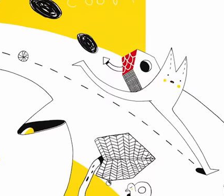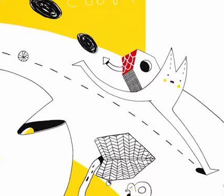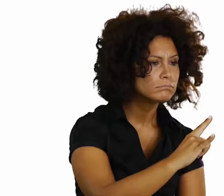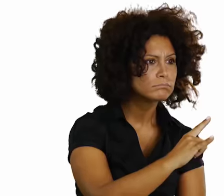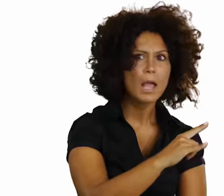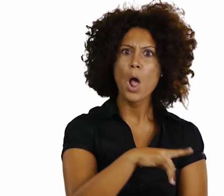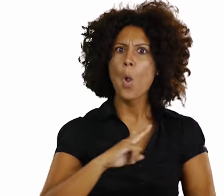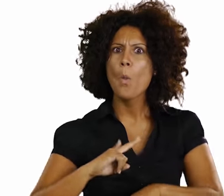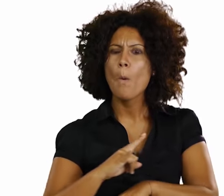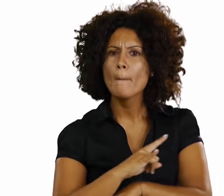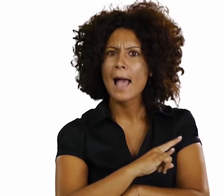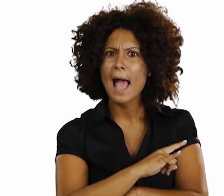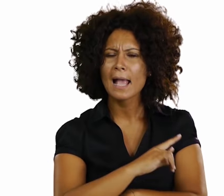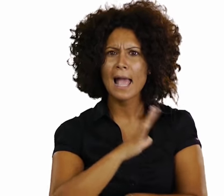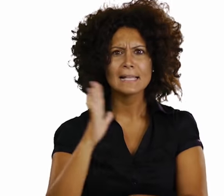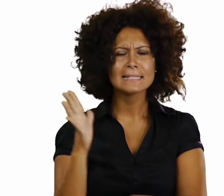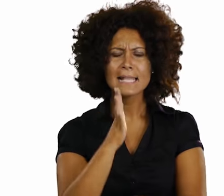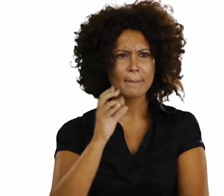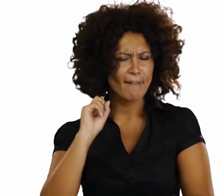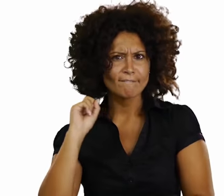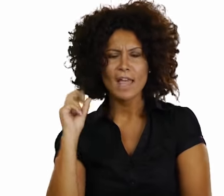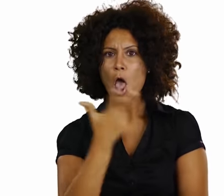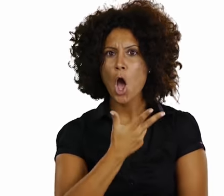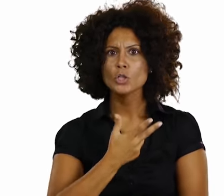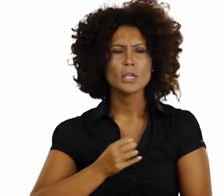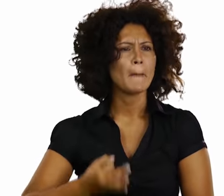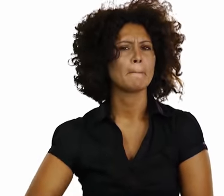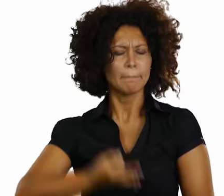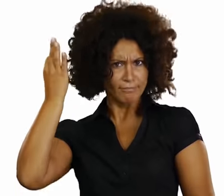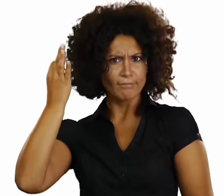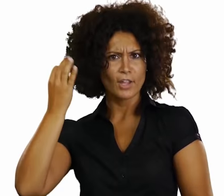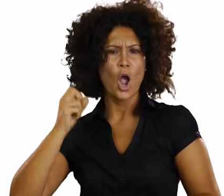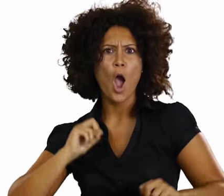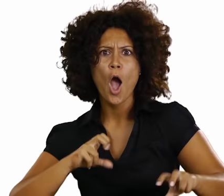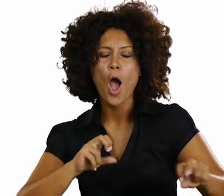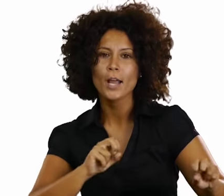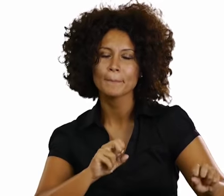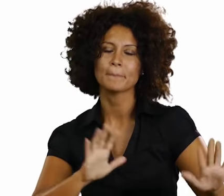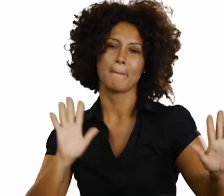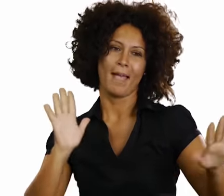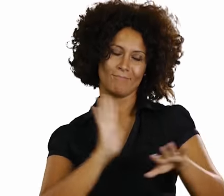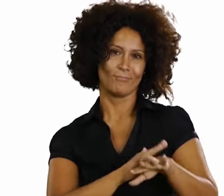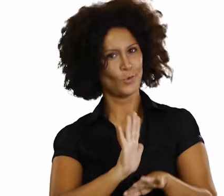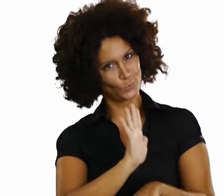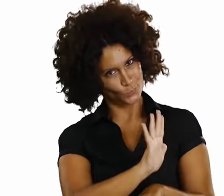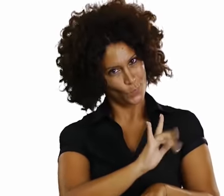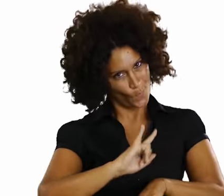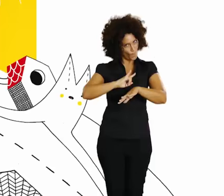E correva, cioè lumaca andava così veloce che sembrava correre. Una corsa da lumaca,